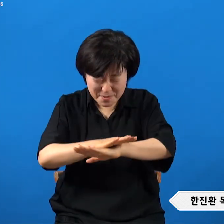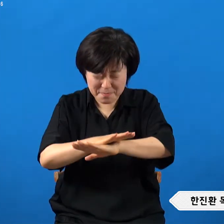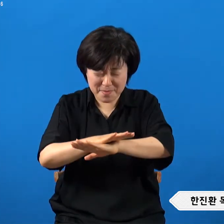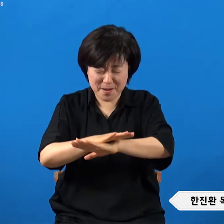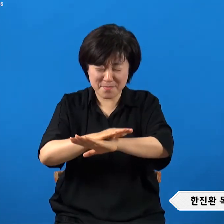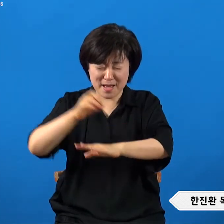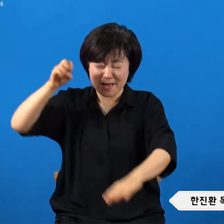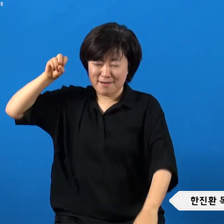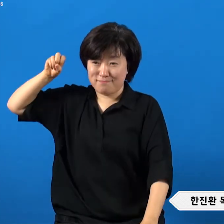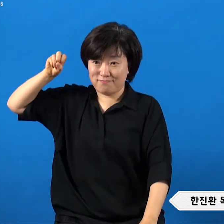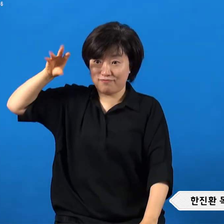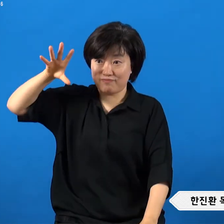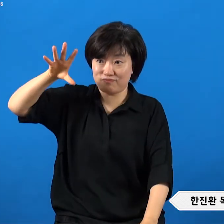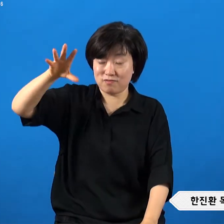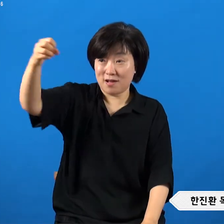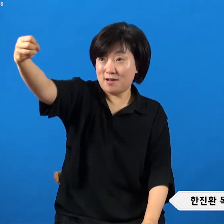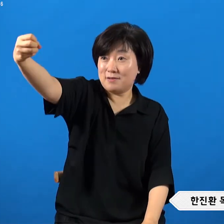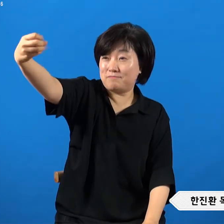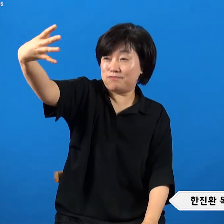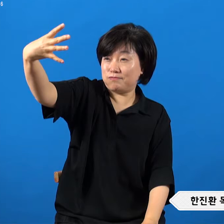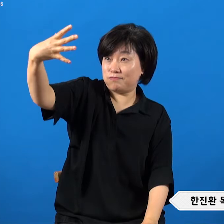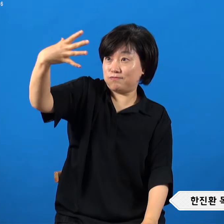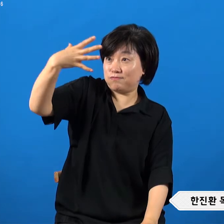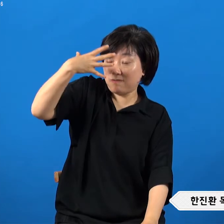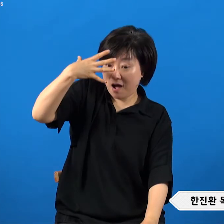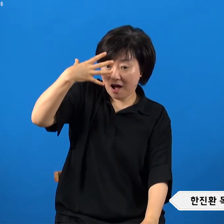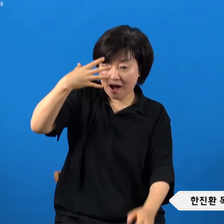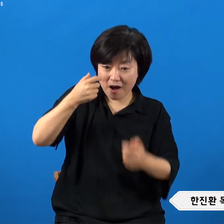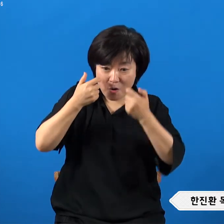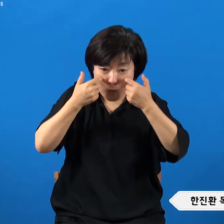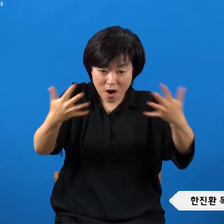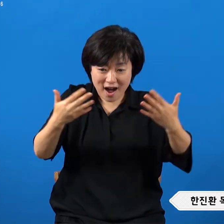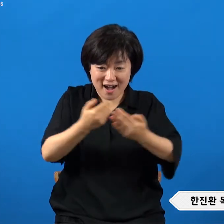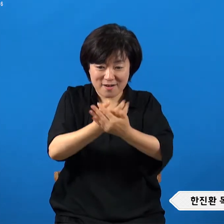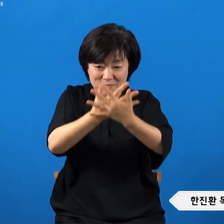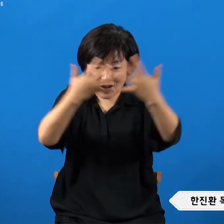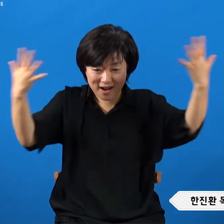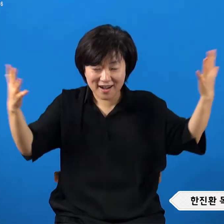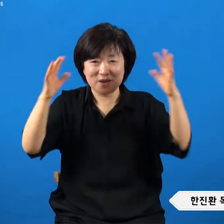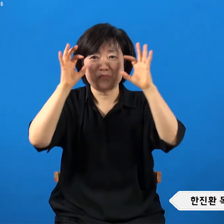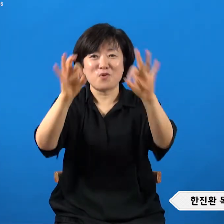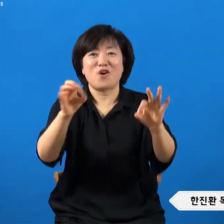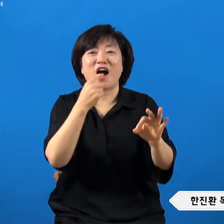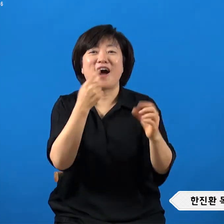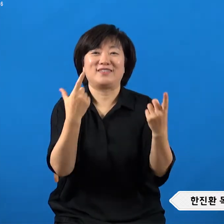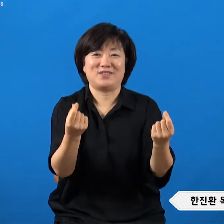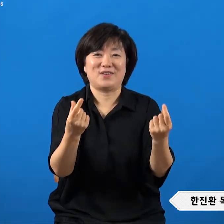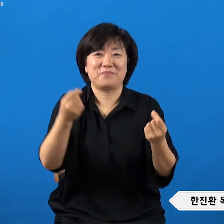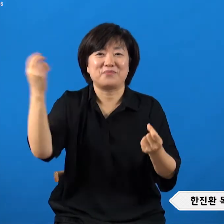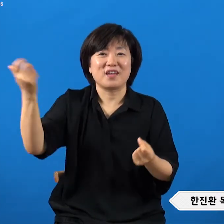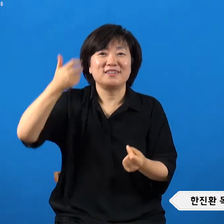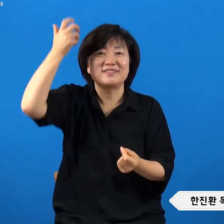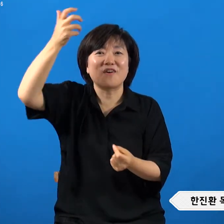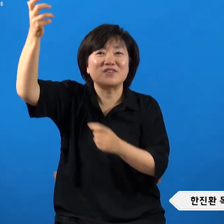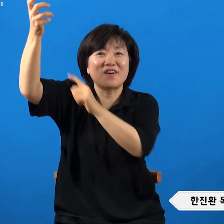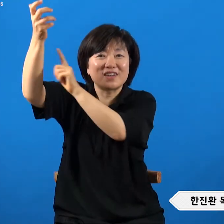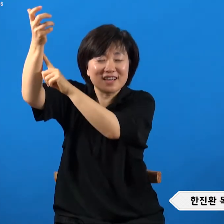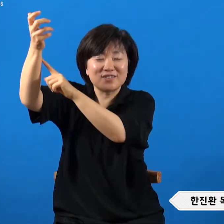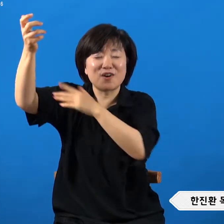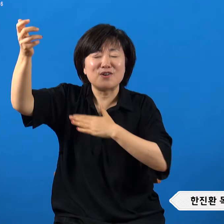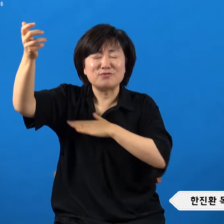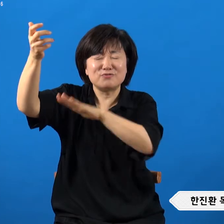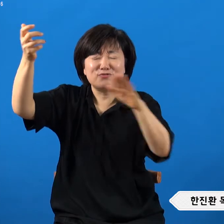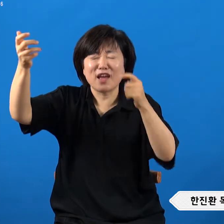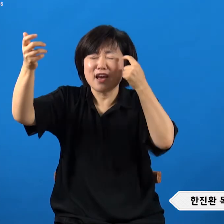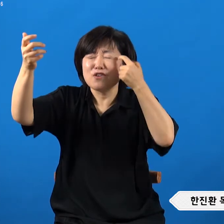서치라이트를 비출 때 물체가 환하게 드러나듯이 성령께서 우리 영혼의 진리를 아는